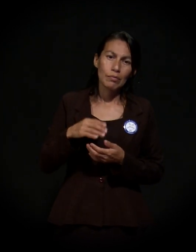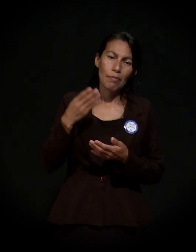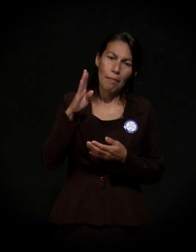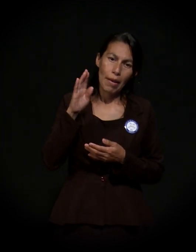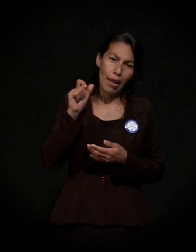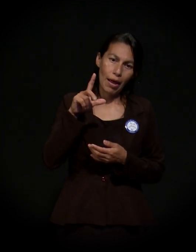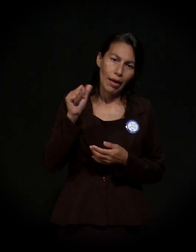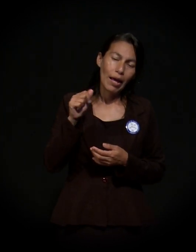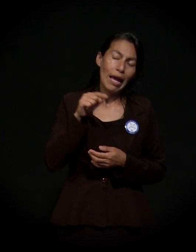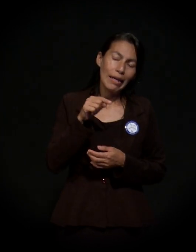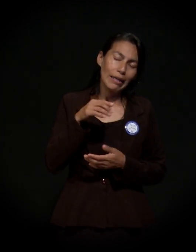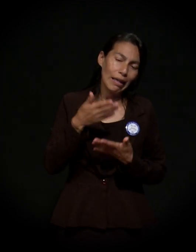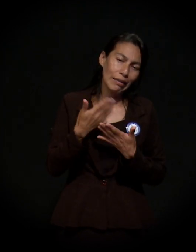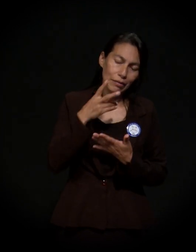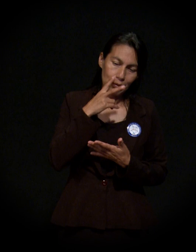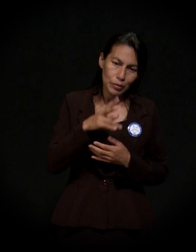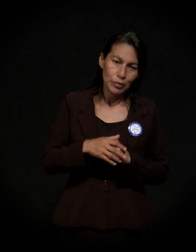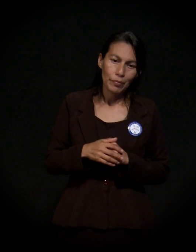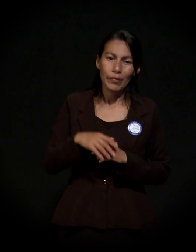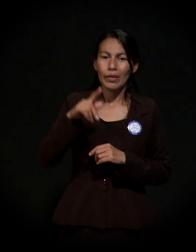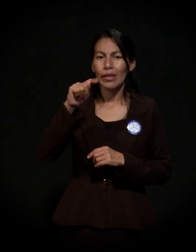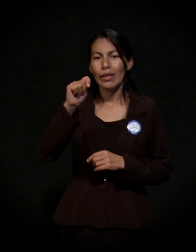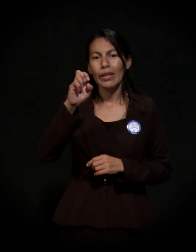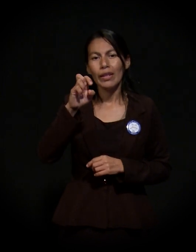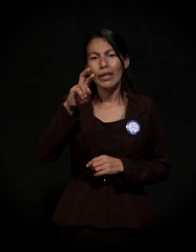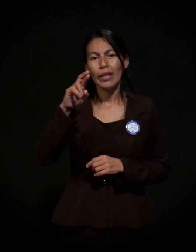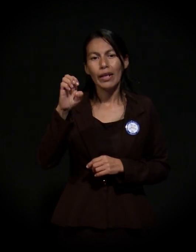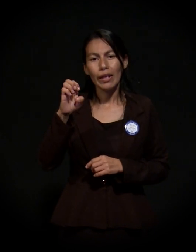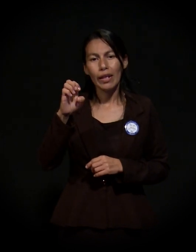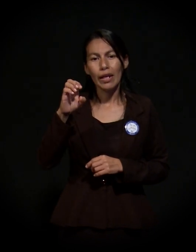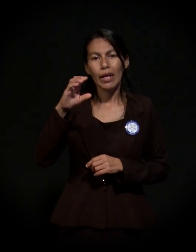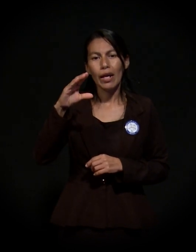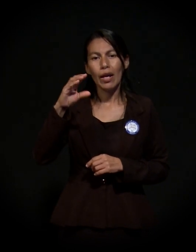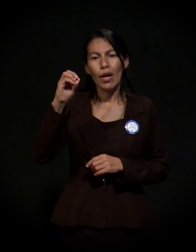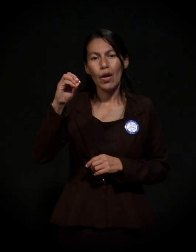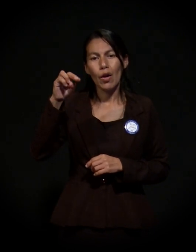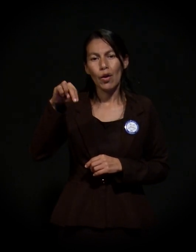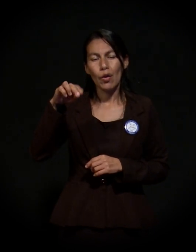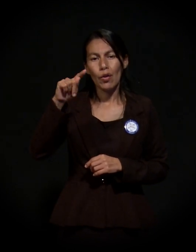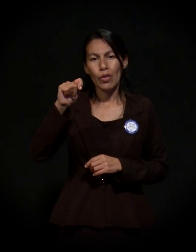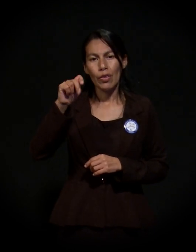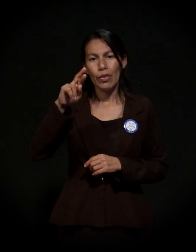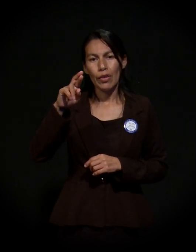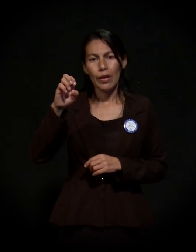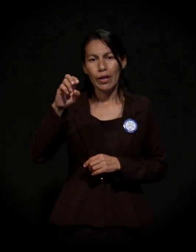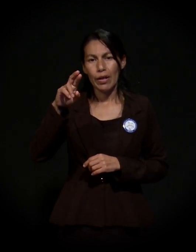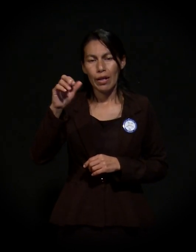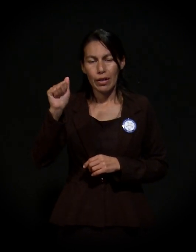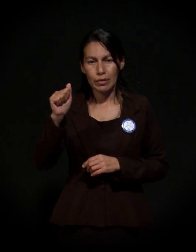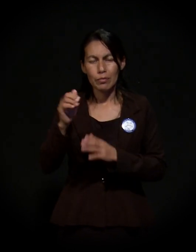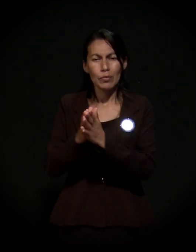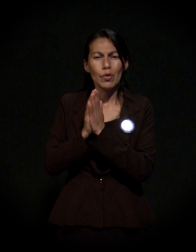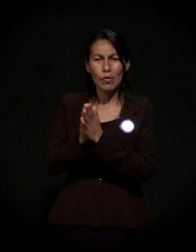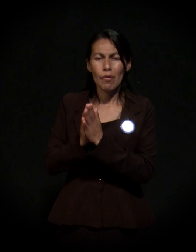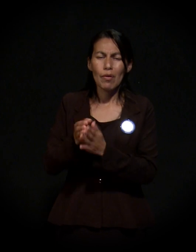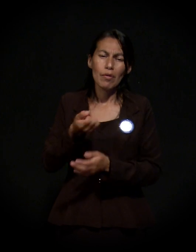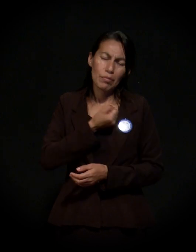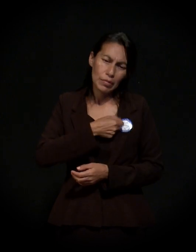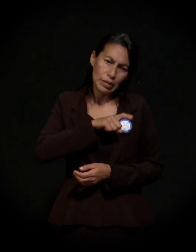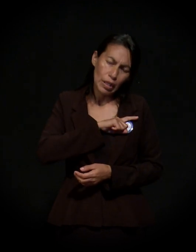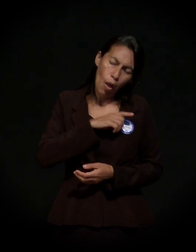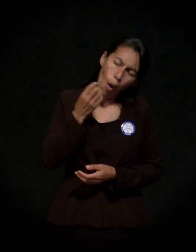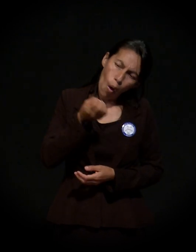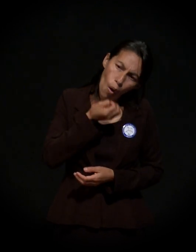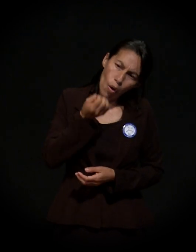Contreras, por favor, pido que oren por mi salud. Florencia Almeida, por mis